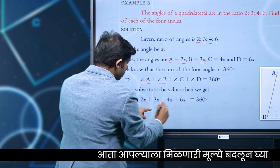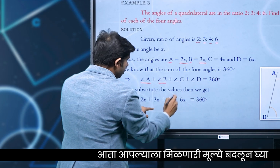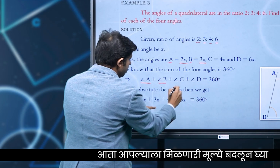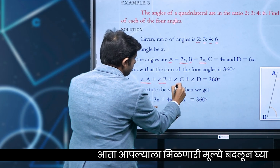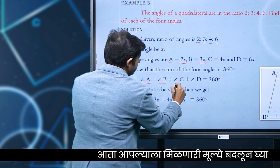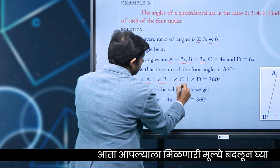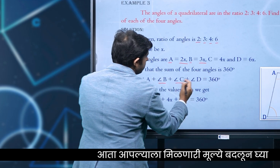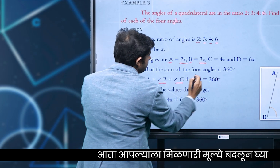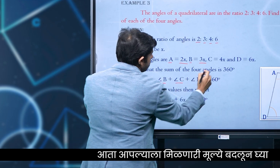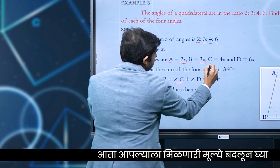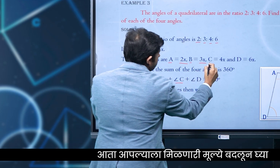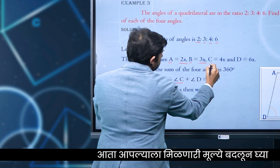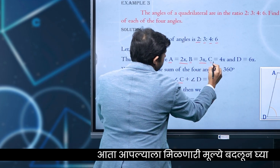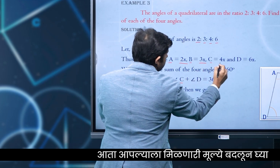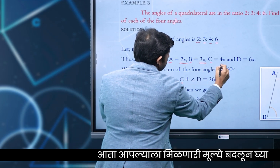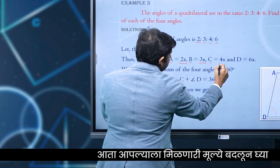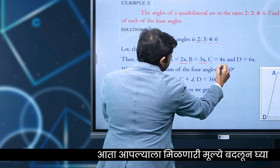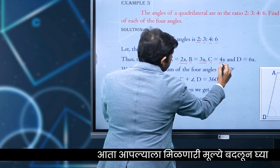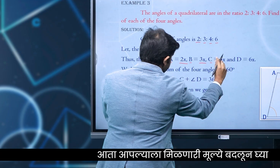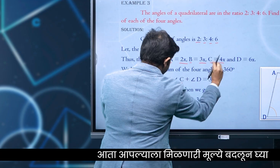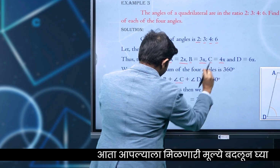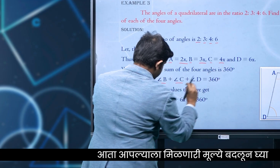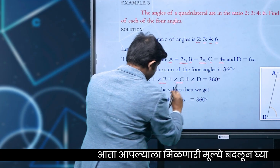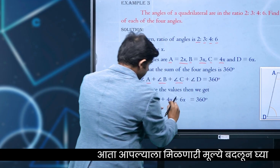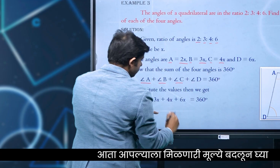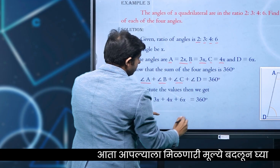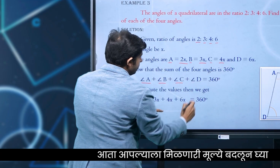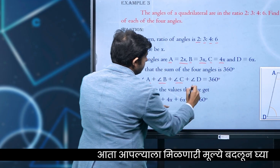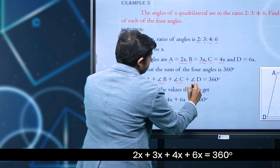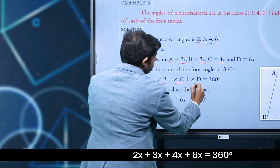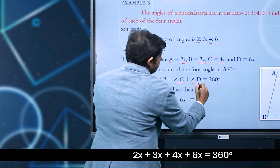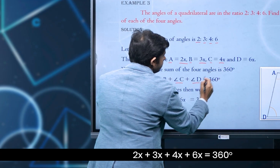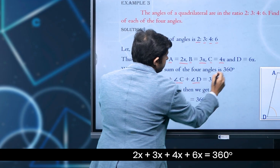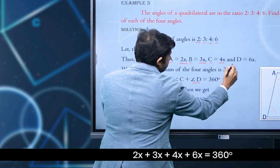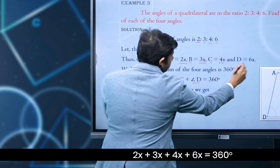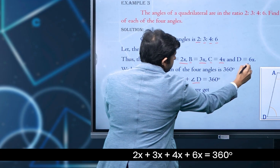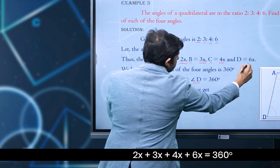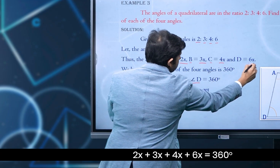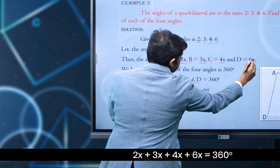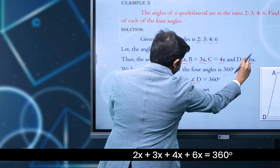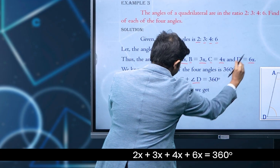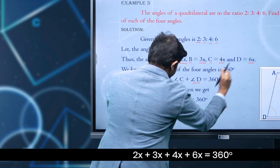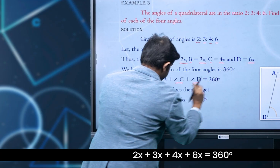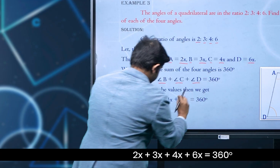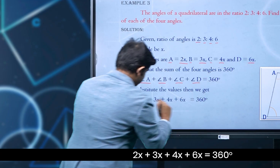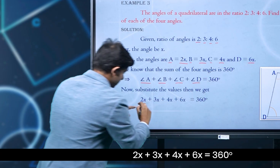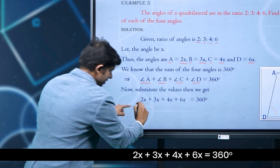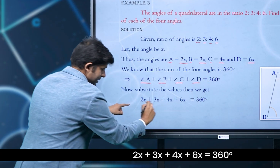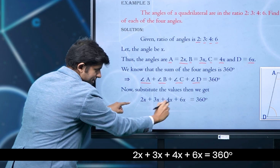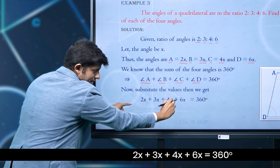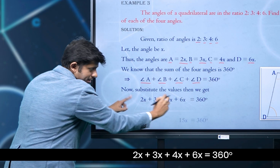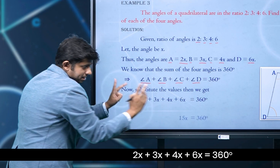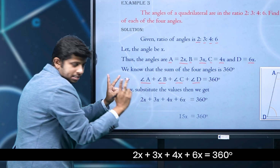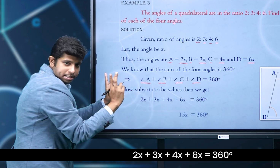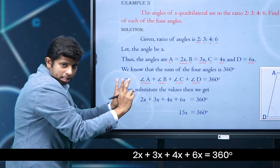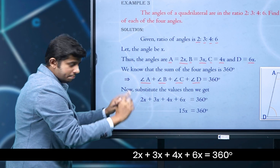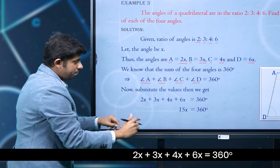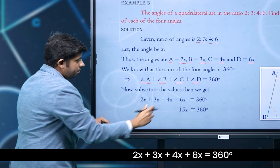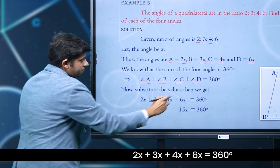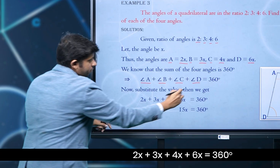आता आपल्याला मिळणारी मूल्ये बदलून घ्या. 2x plus 3x plus 4x plus 6x is equals to 360